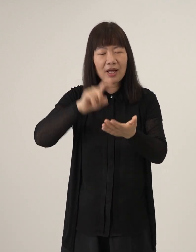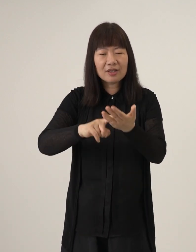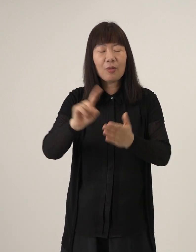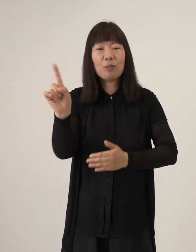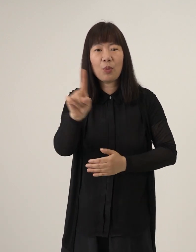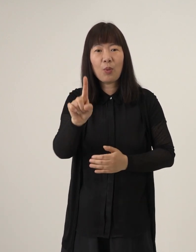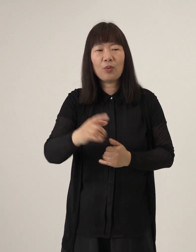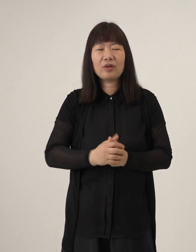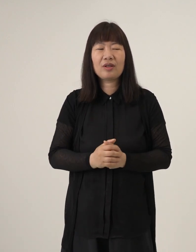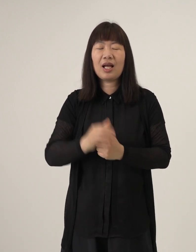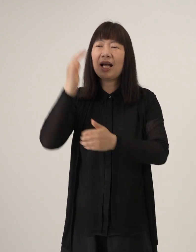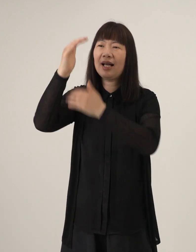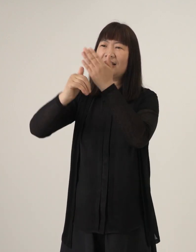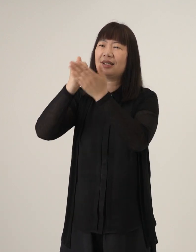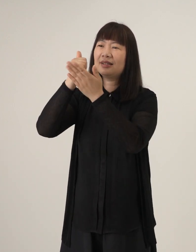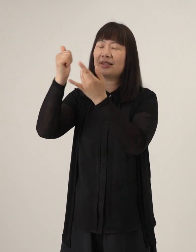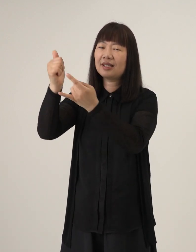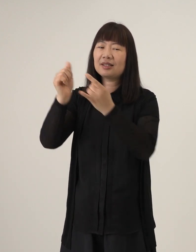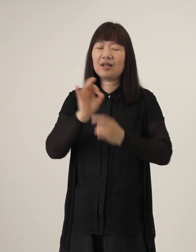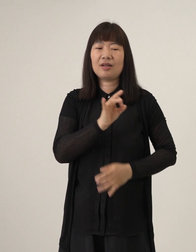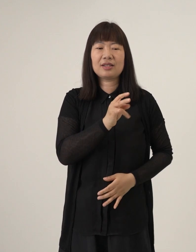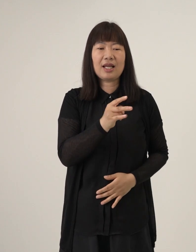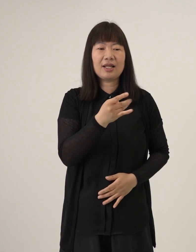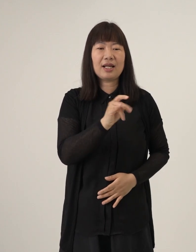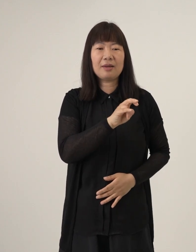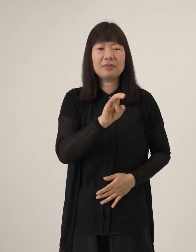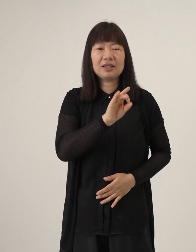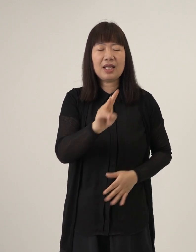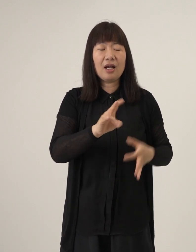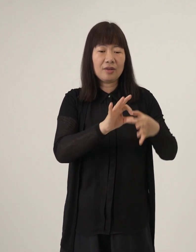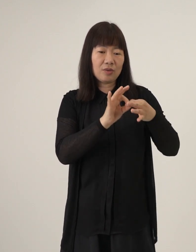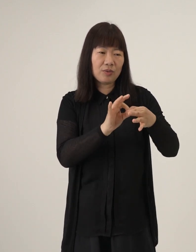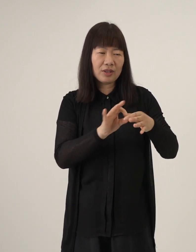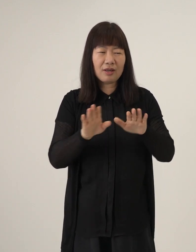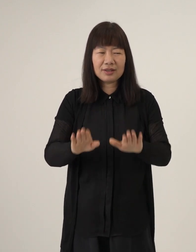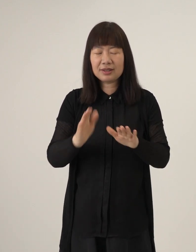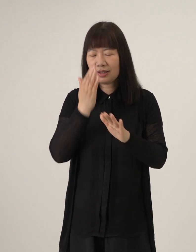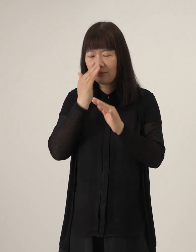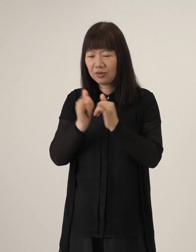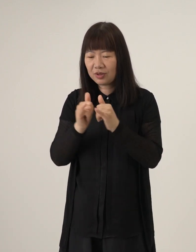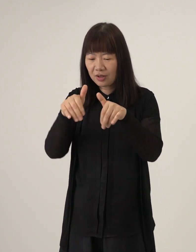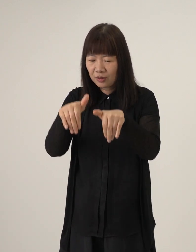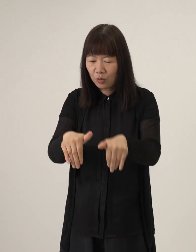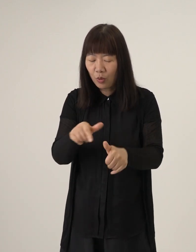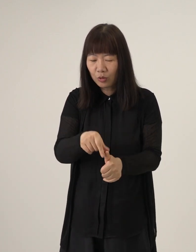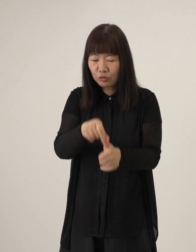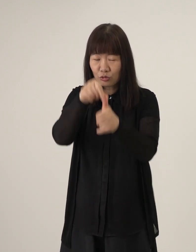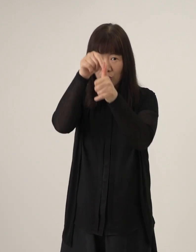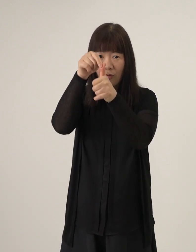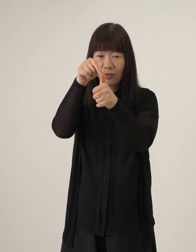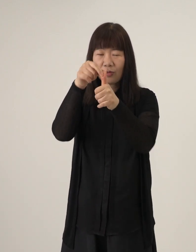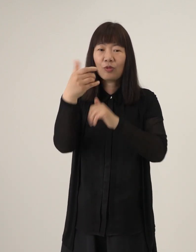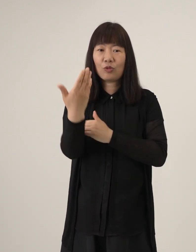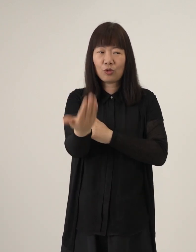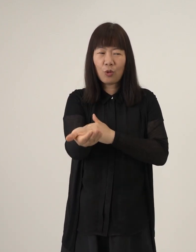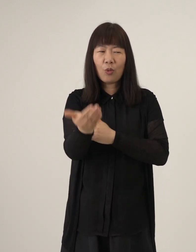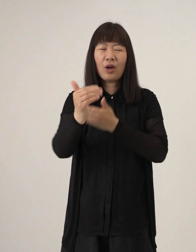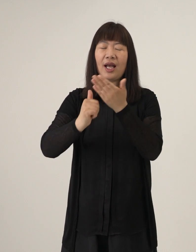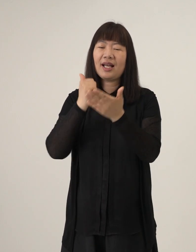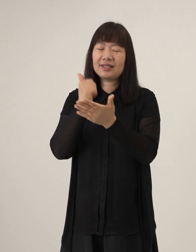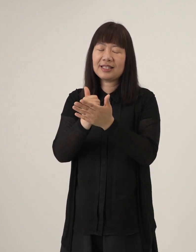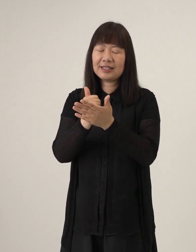발견했어요? 하나님이 예레미야를 통해서 이 히브리 노예들을 구원하시겠다는